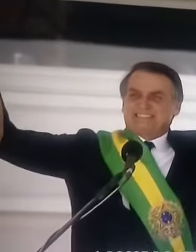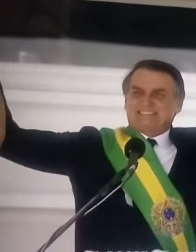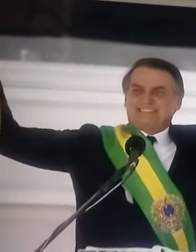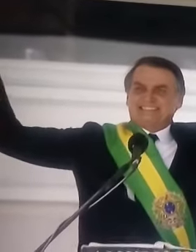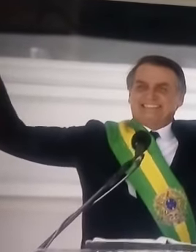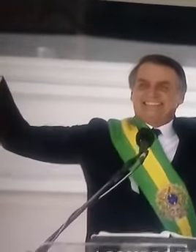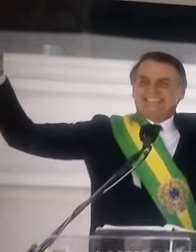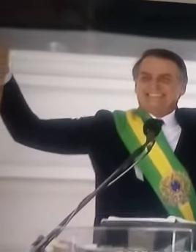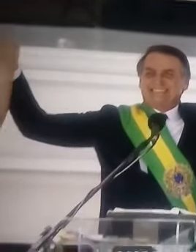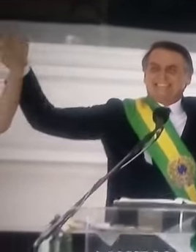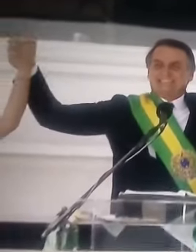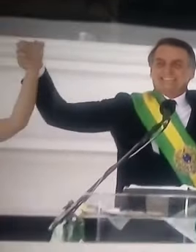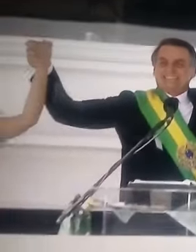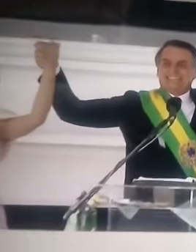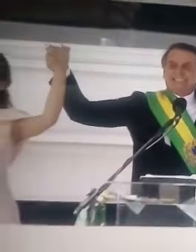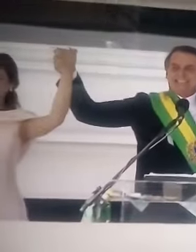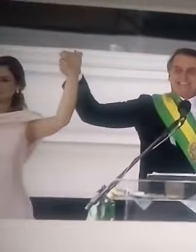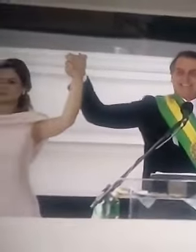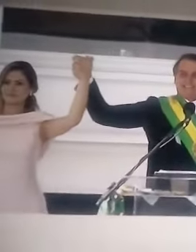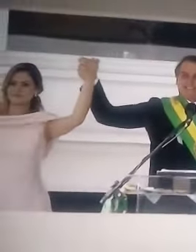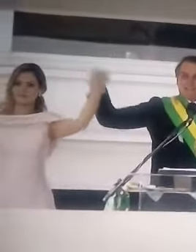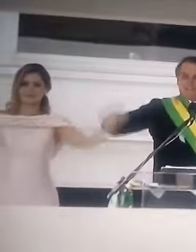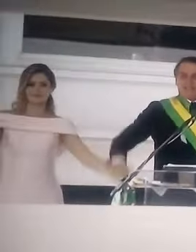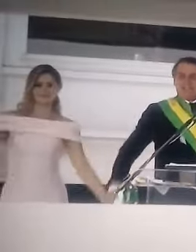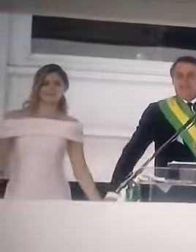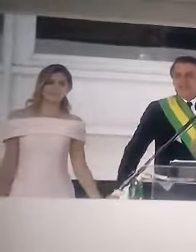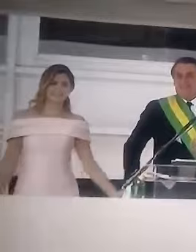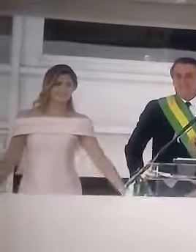aí do povo dos três poderes.